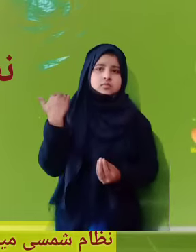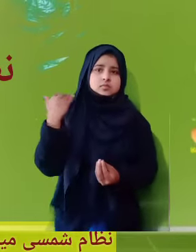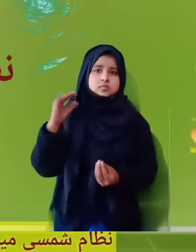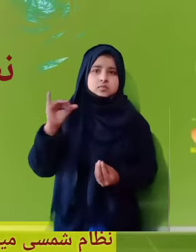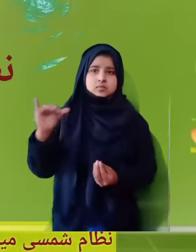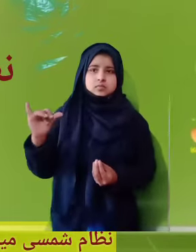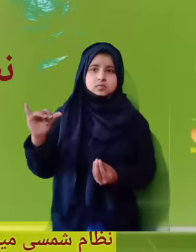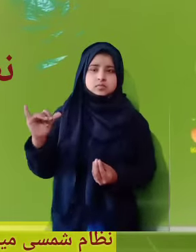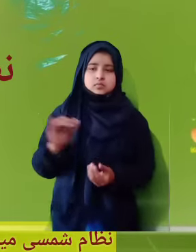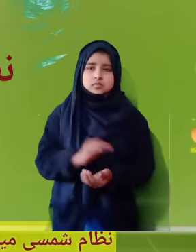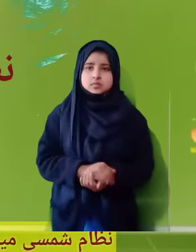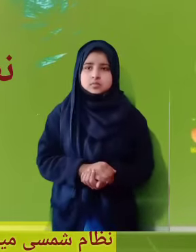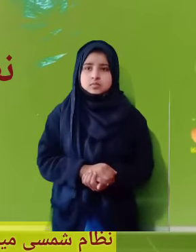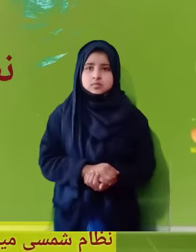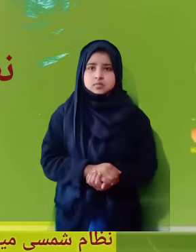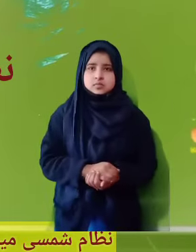थे।